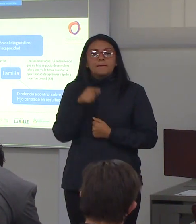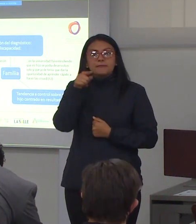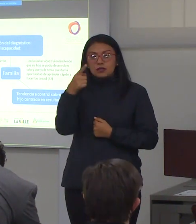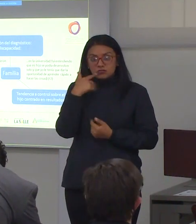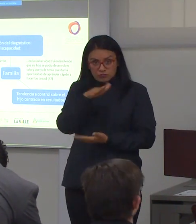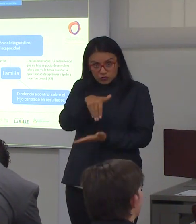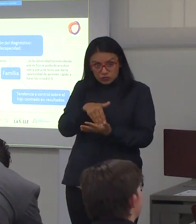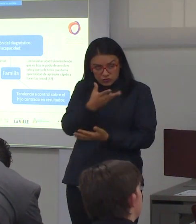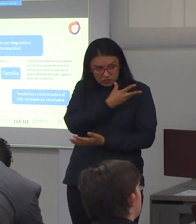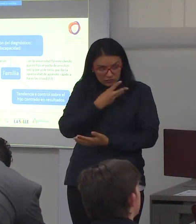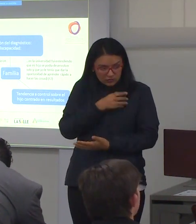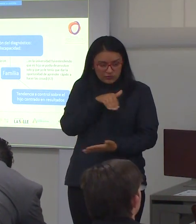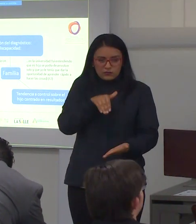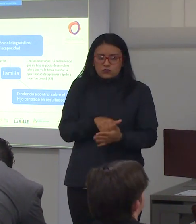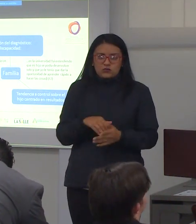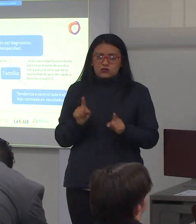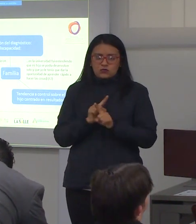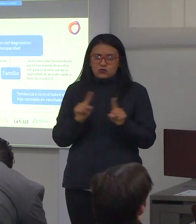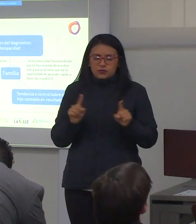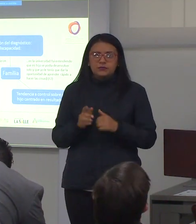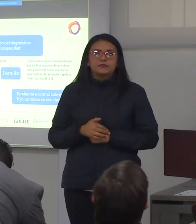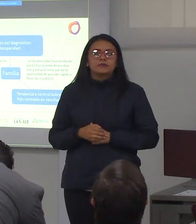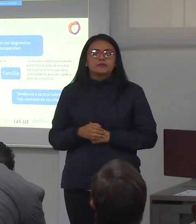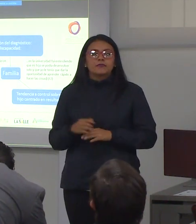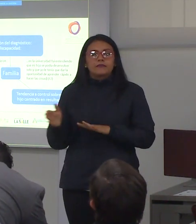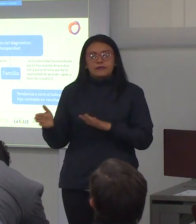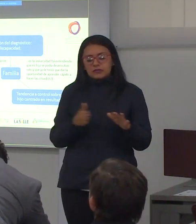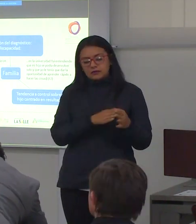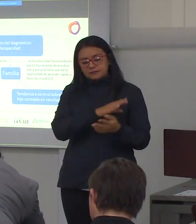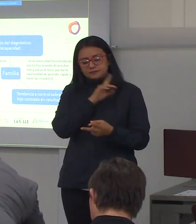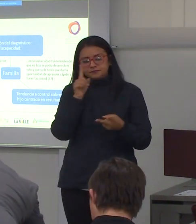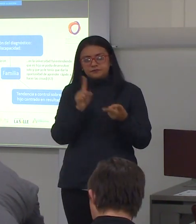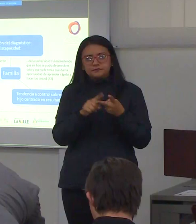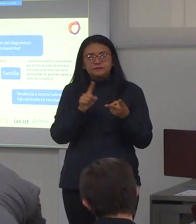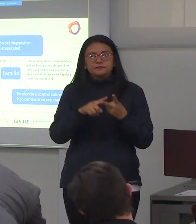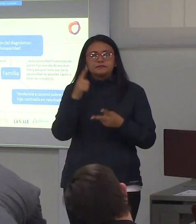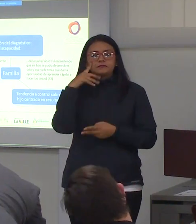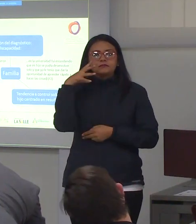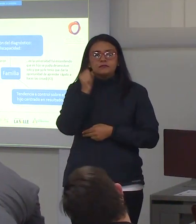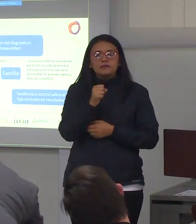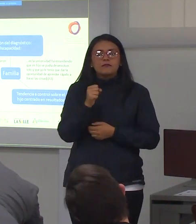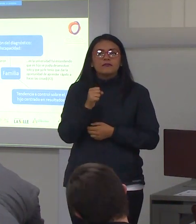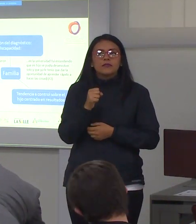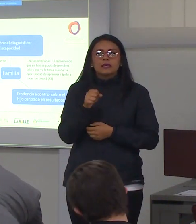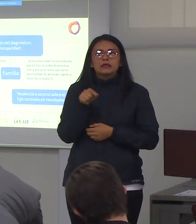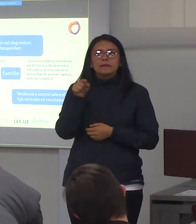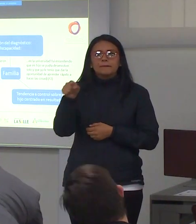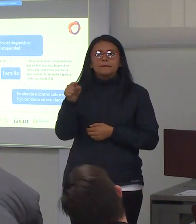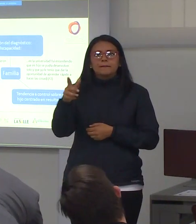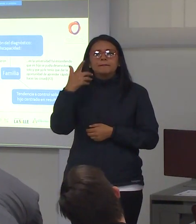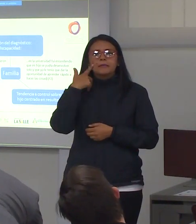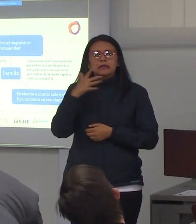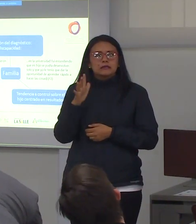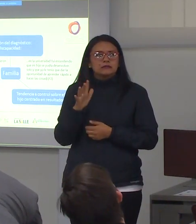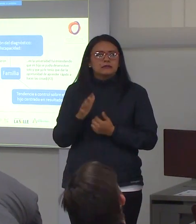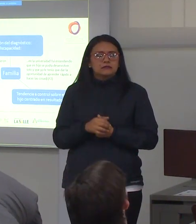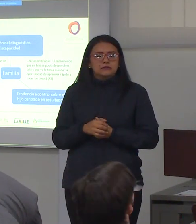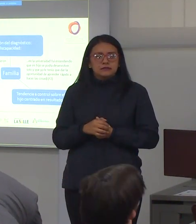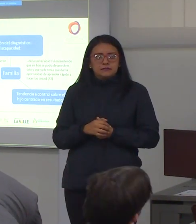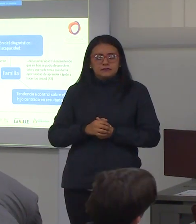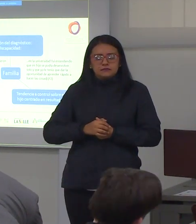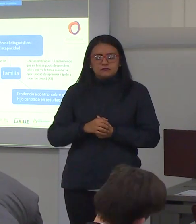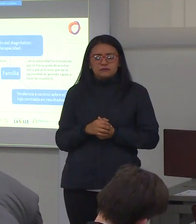era la postura de nosotros y lo otro que se encontró es que había digamos una excesiva